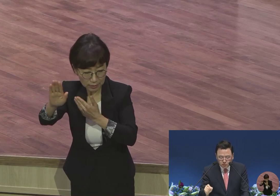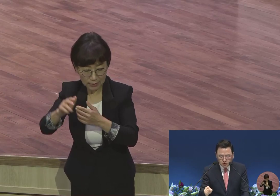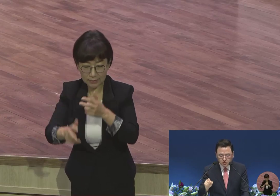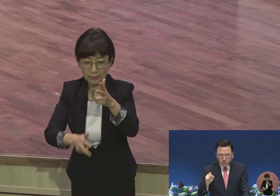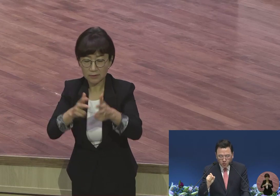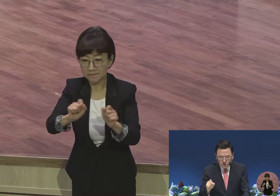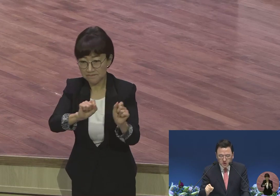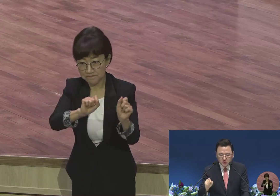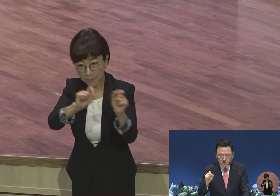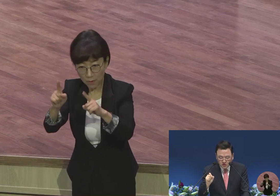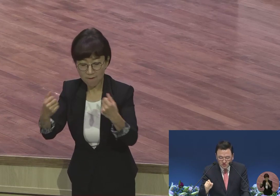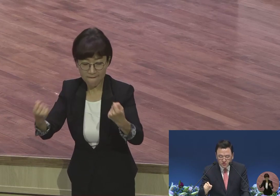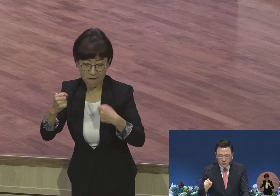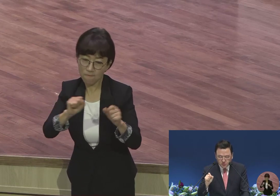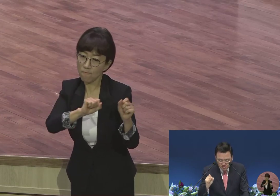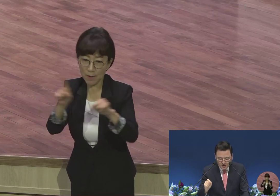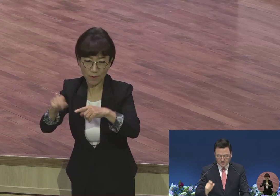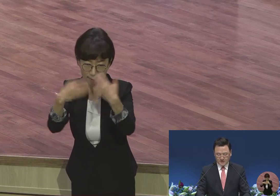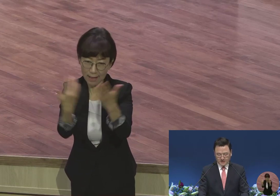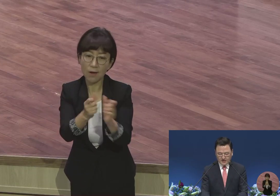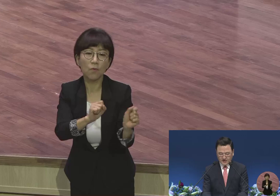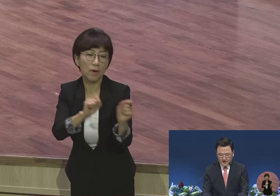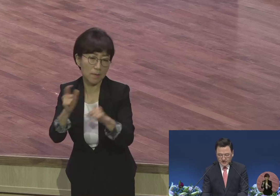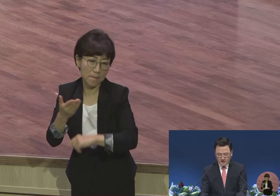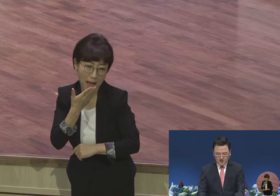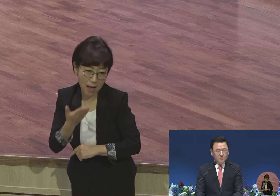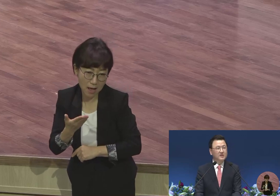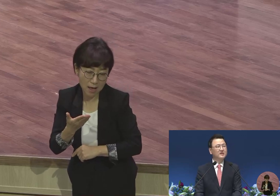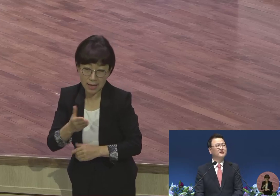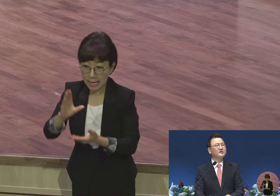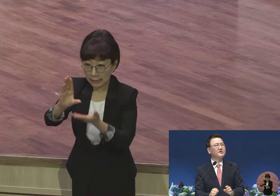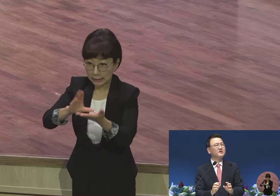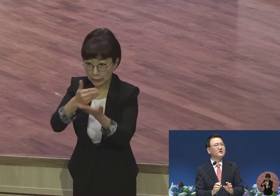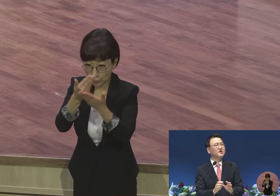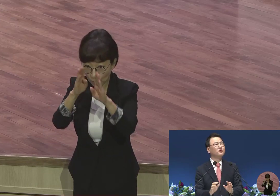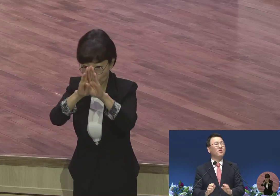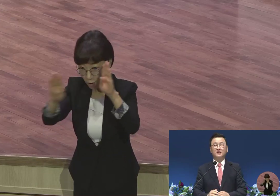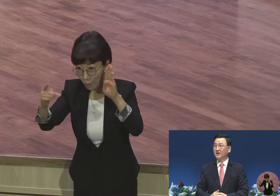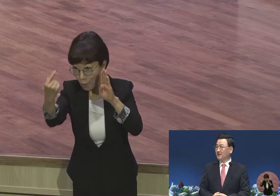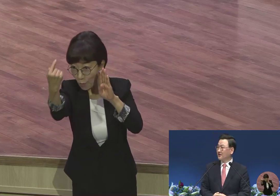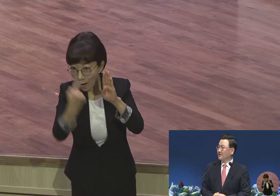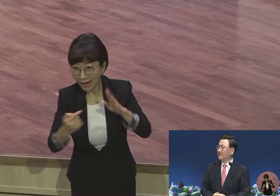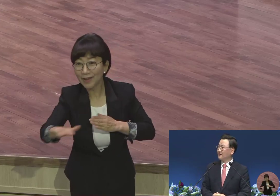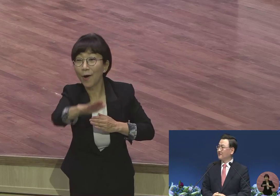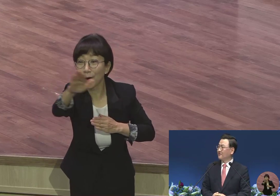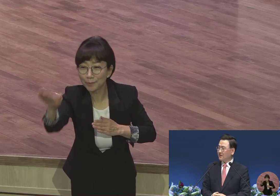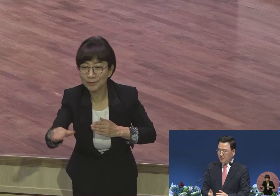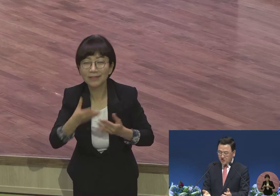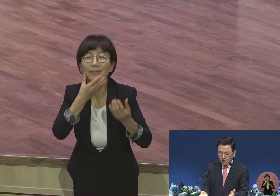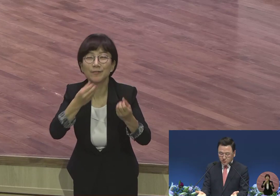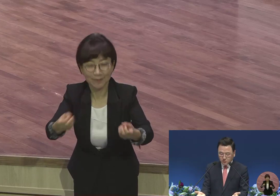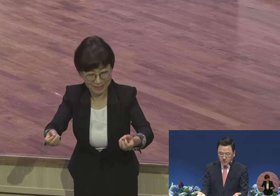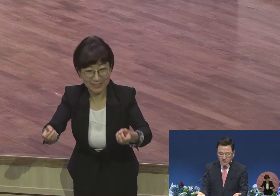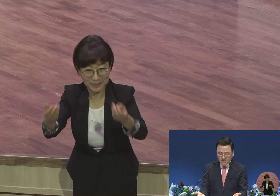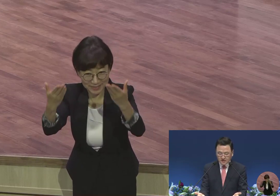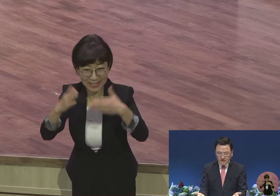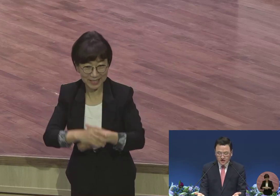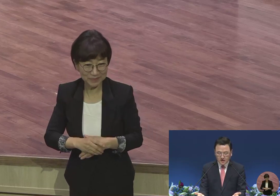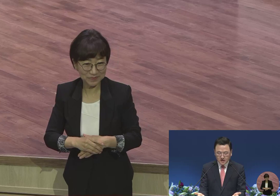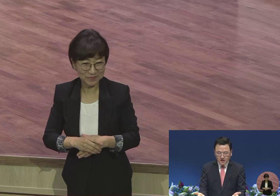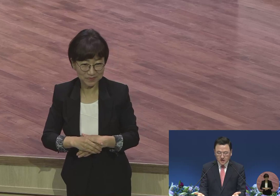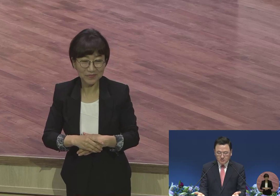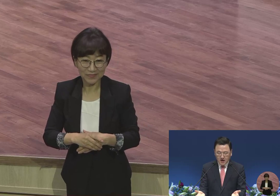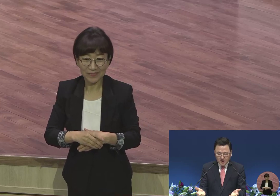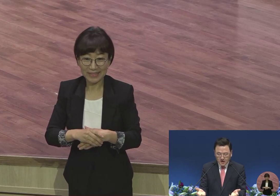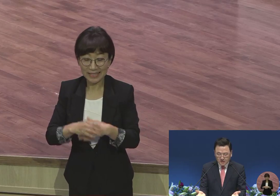그리스도의 문으로 오신 여러분들을 축하드립니다. 그럼 이제는 그들을 인도하셔야지. 상반기 전도운동이